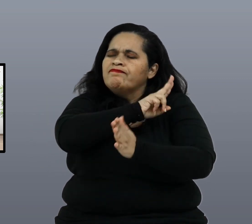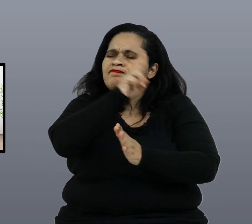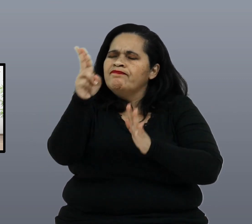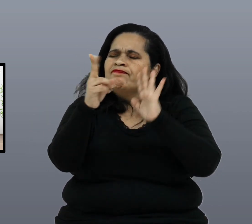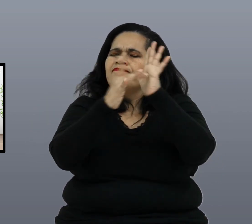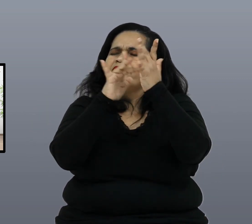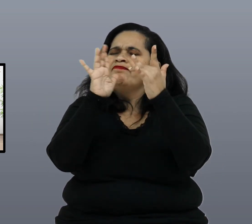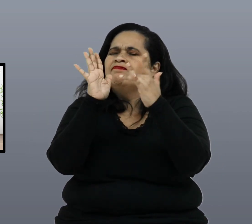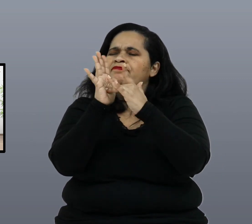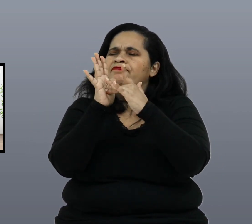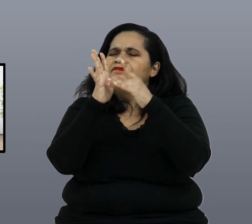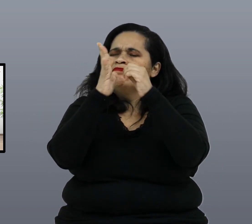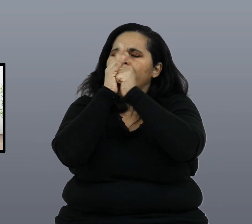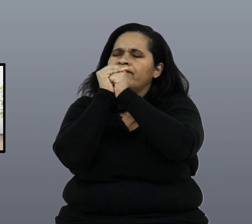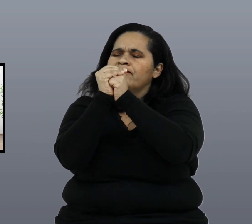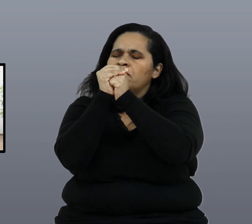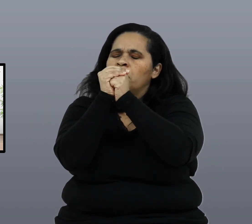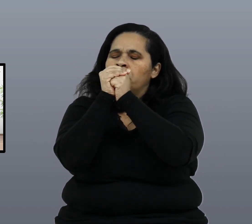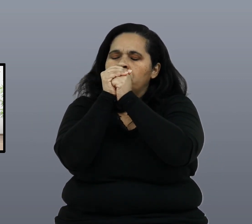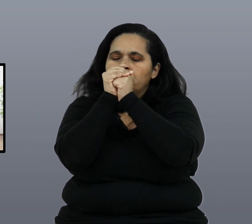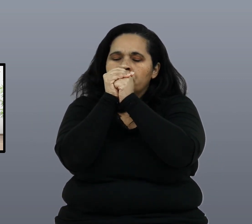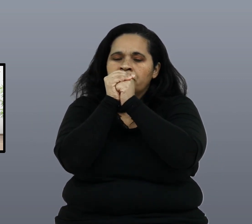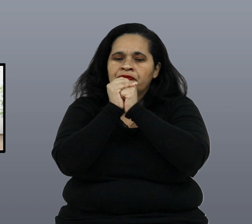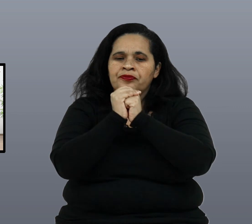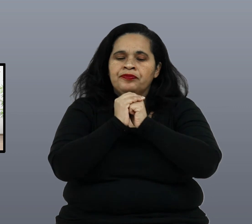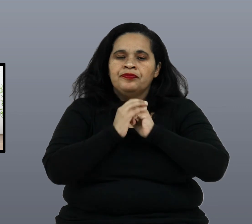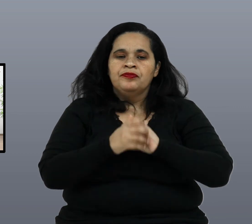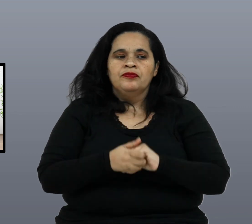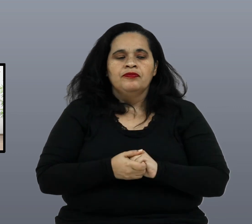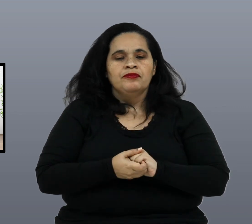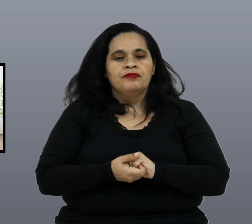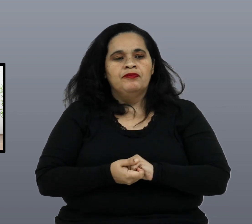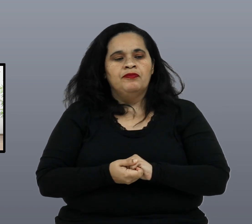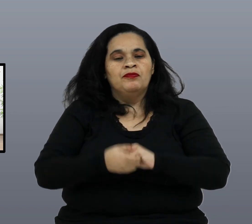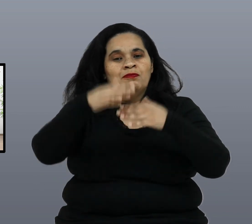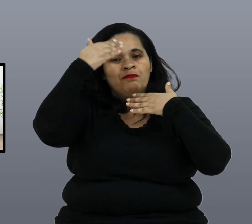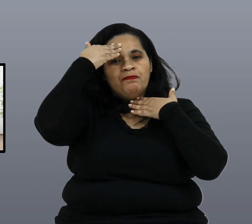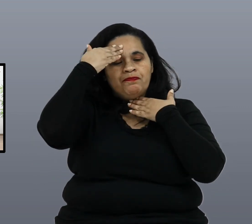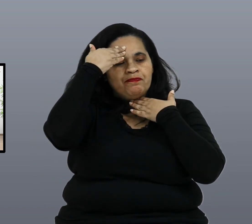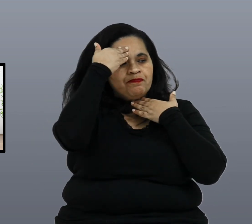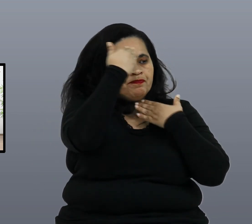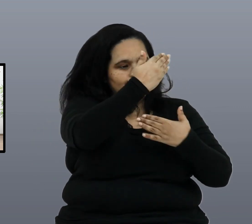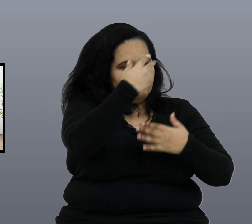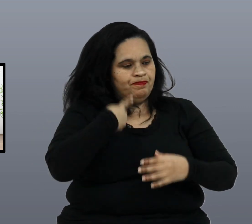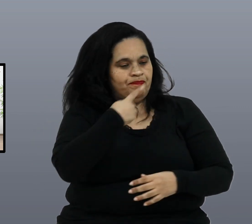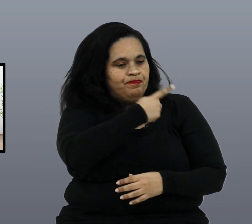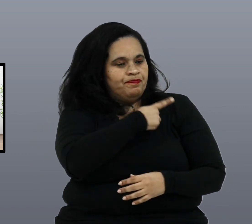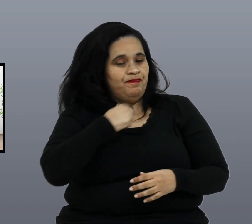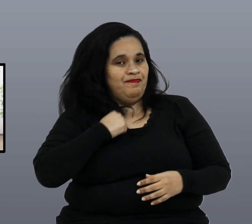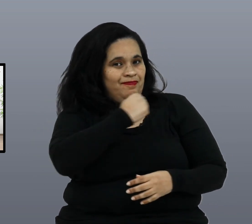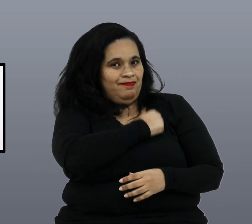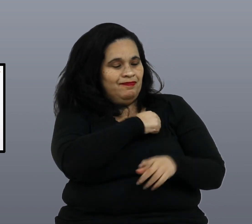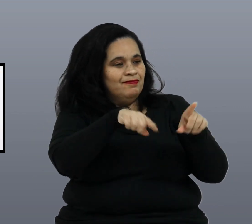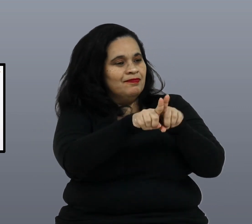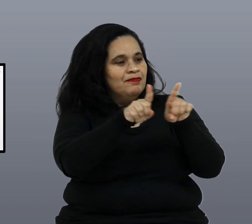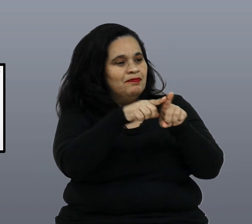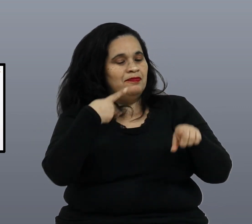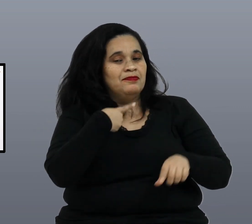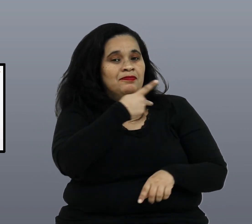de Jesus. Amém. Amém. Amém, graças a Deus. Muito obrigado, pastor Alain. Muito obrigado, pastor Valdeci.